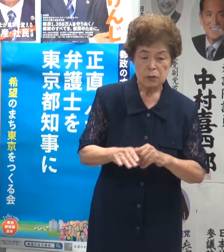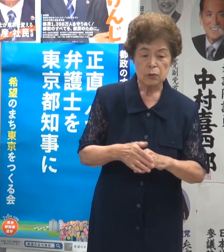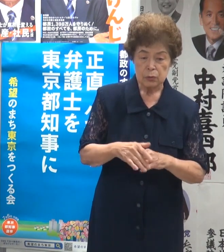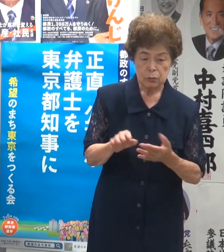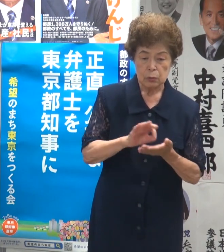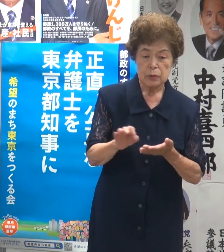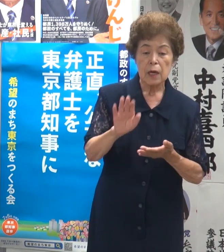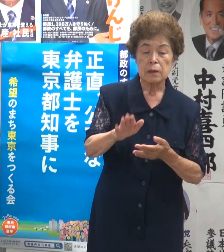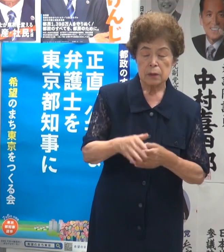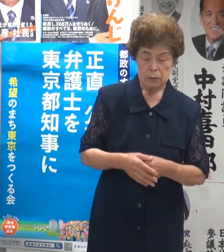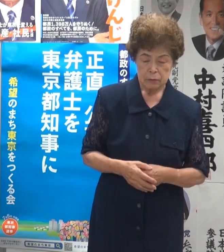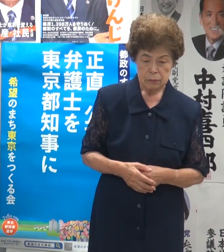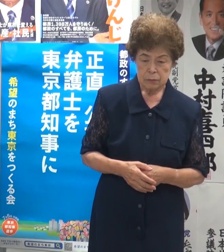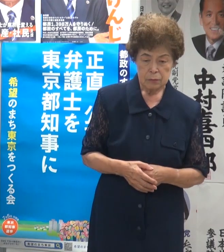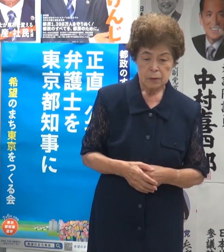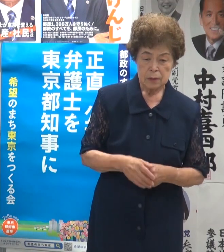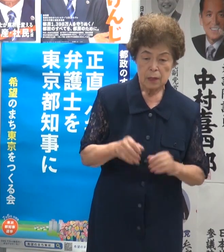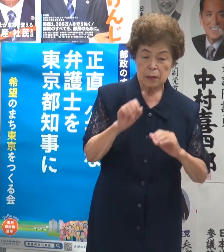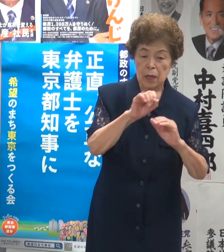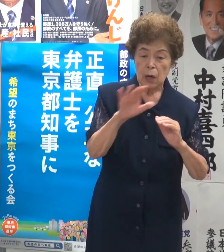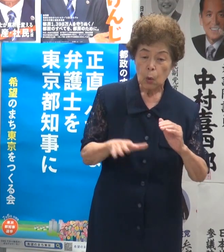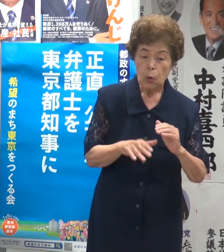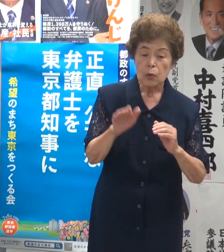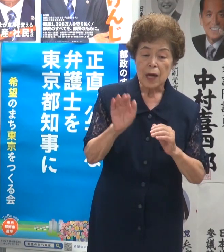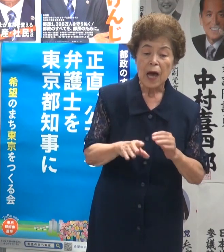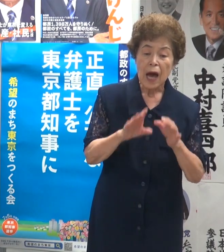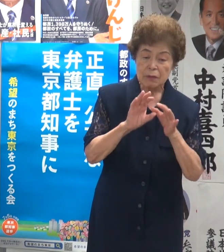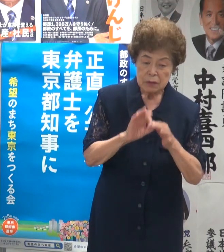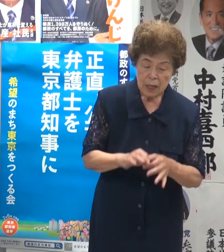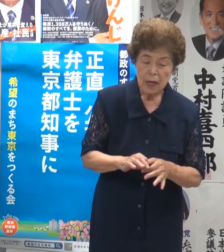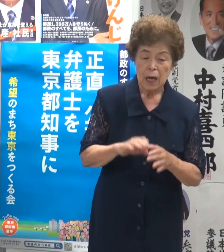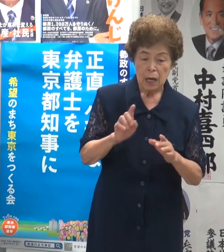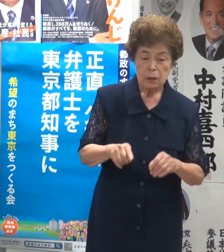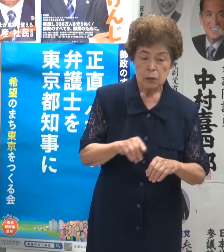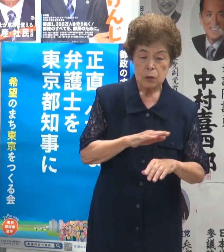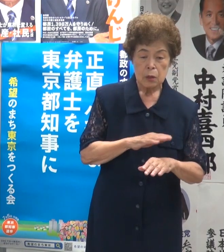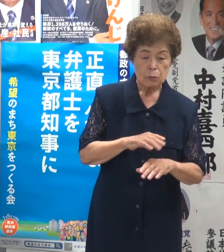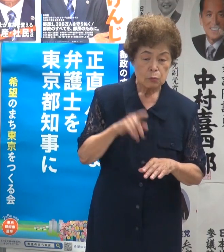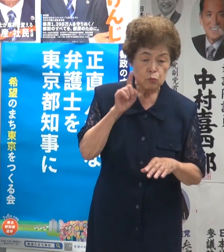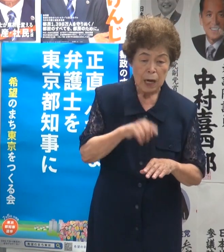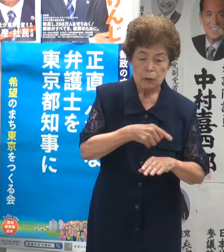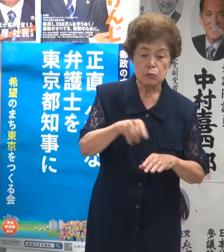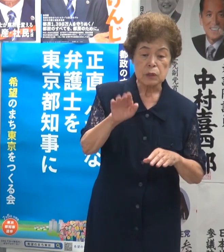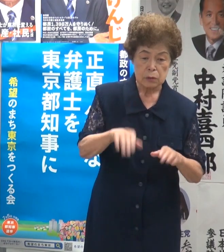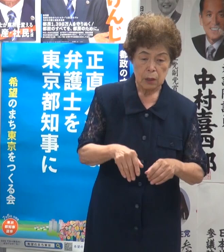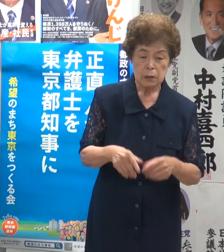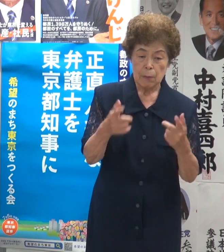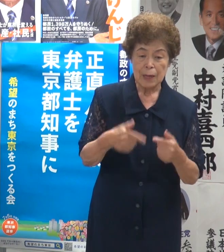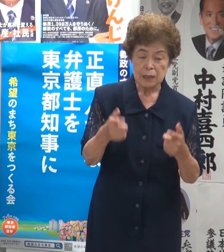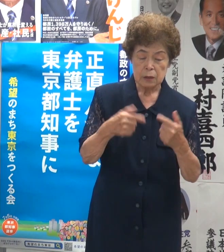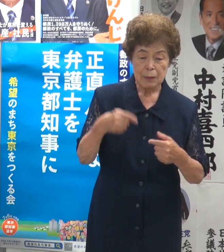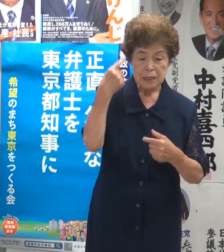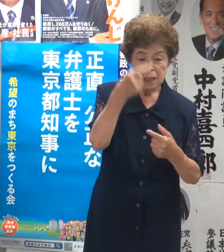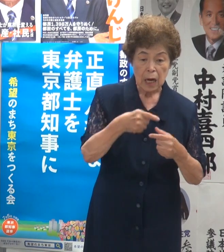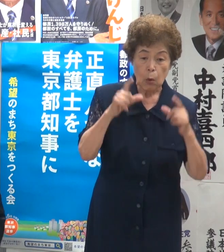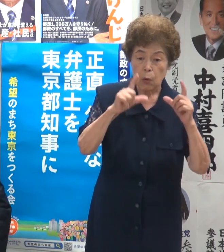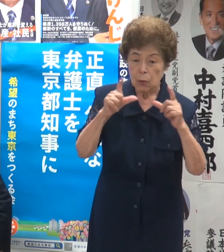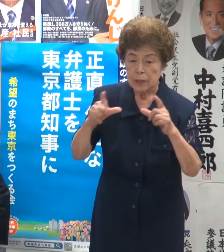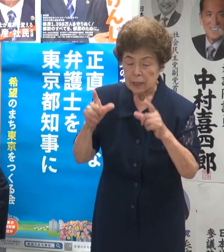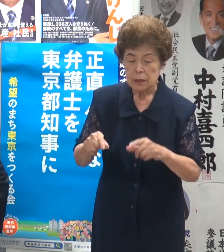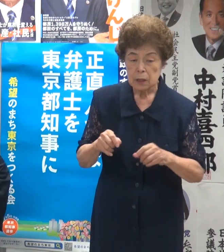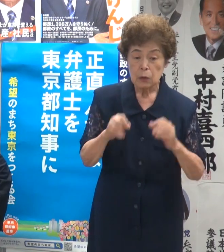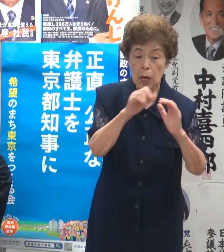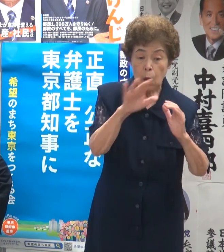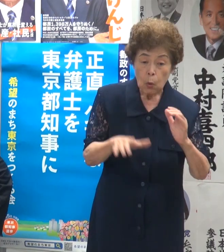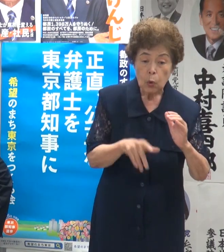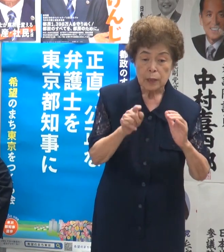からと思うんですね。あのコロナ災害がなかったら連日テレビに出て会見しても誰も取り上げない、